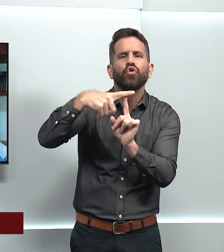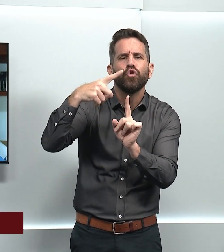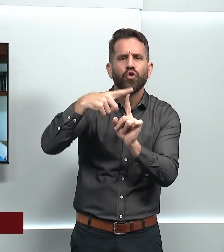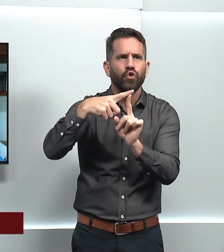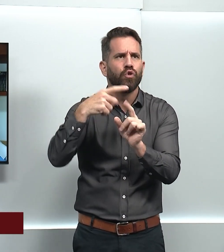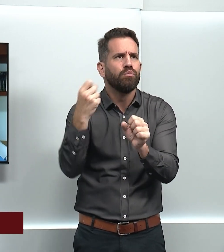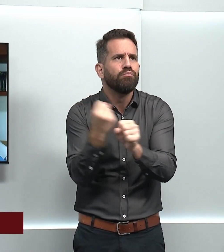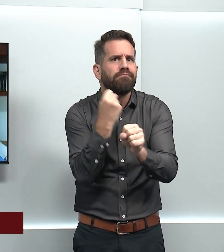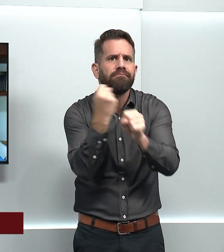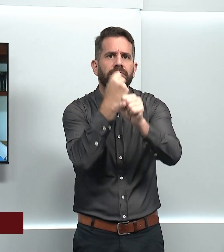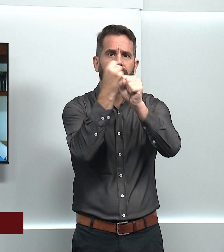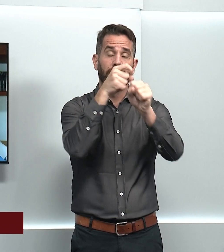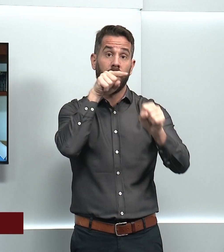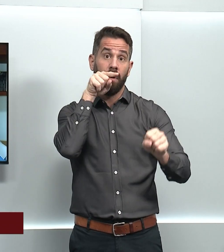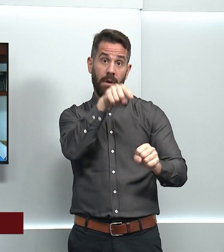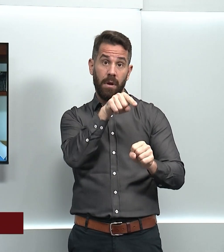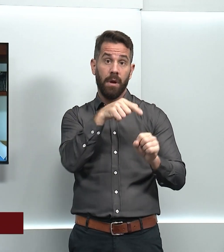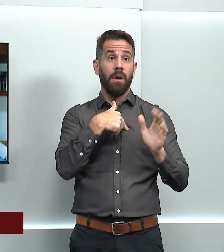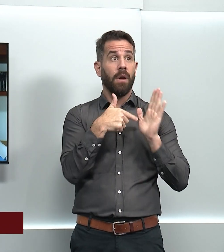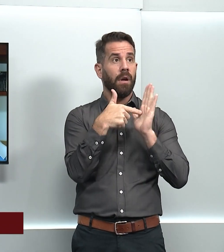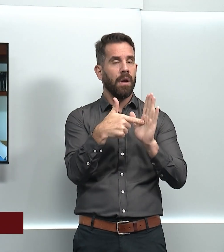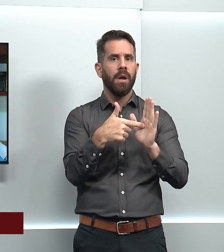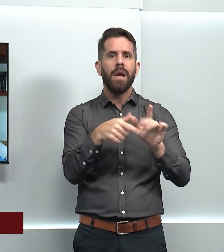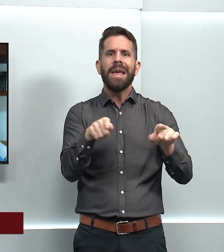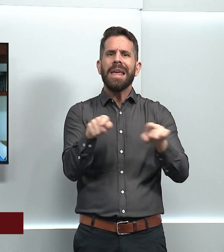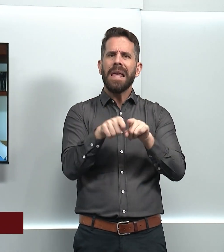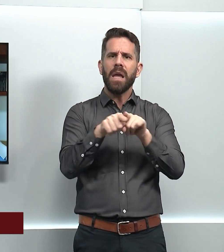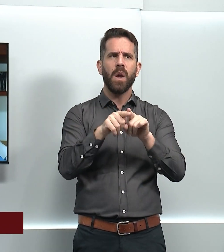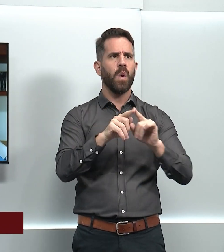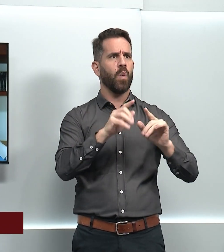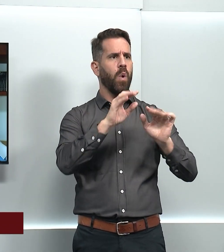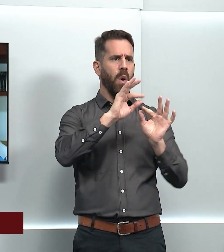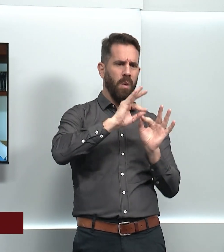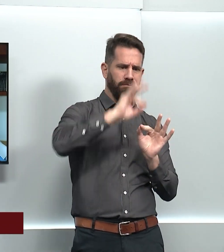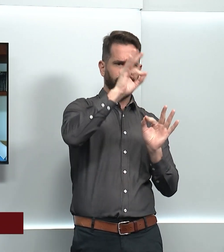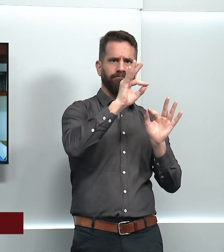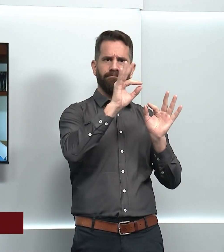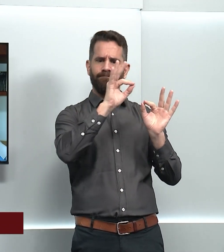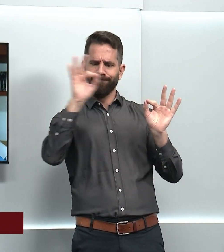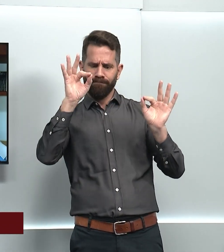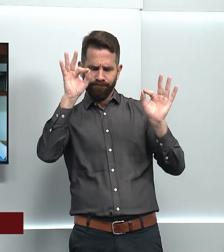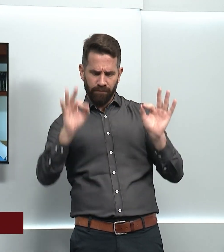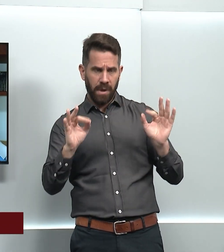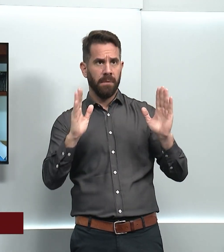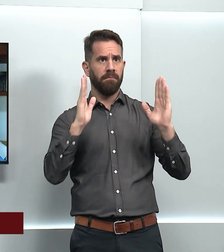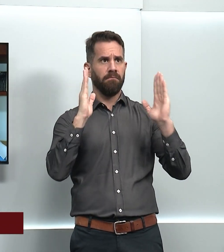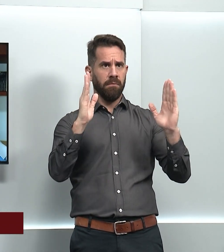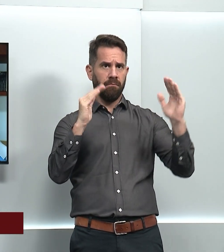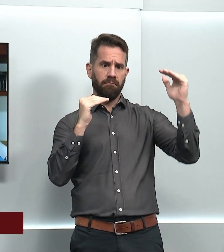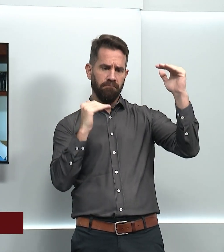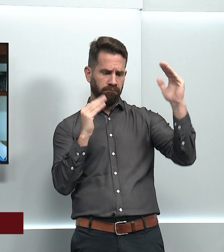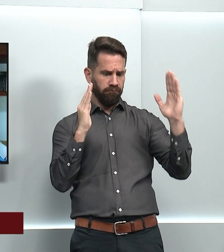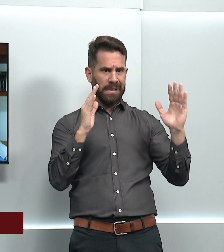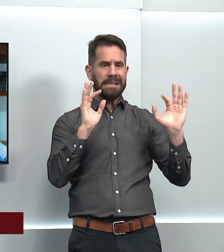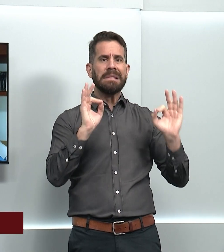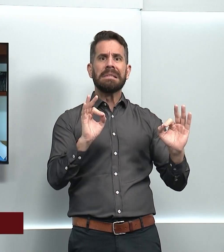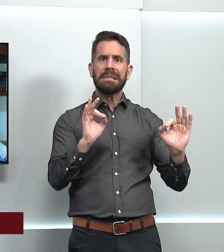caracteriza por priorizar linhas retas, assimetria, o uso do